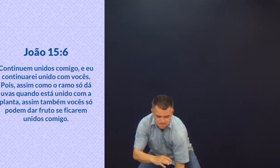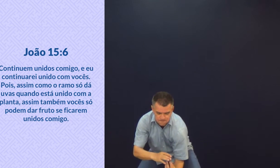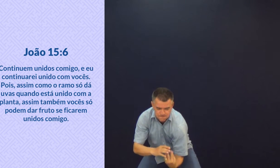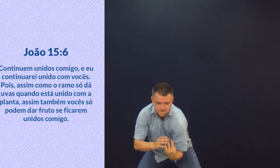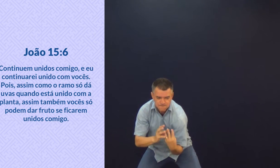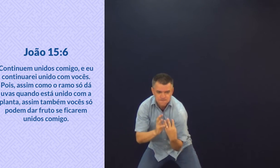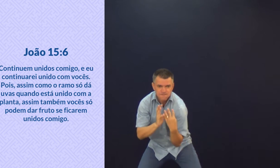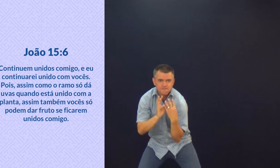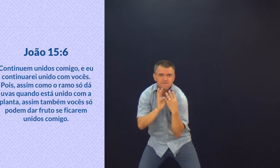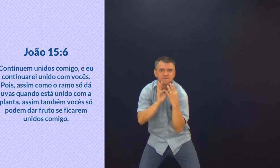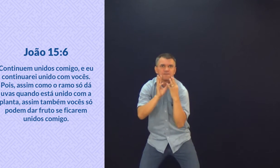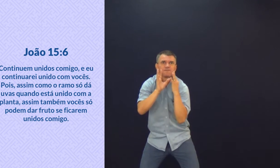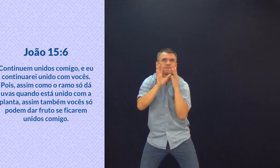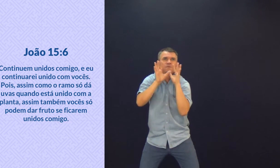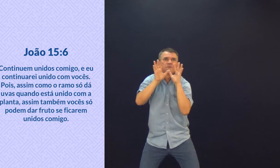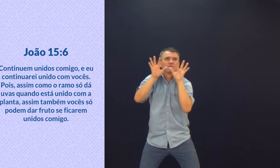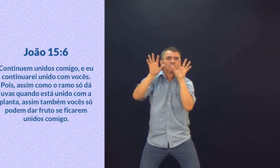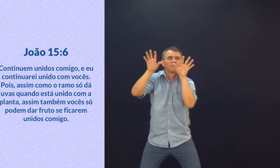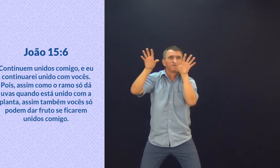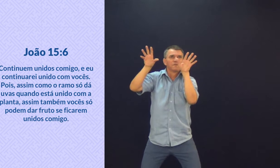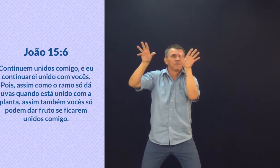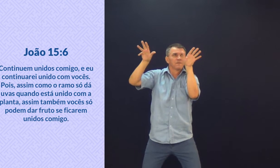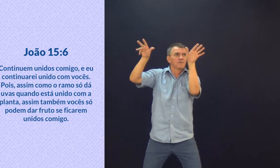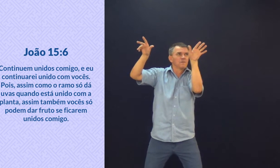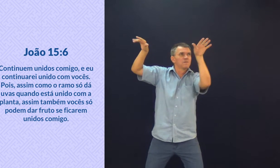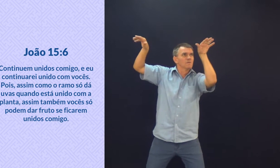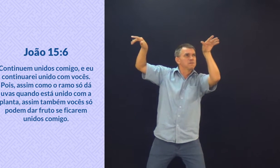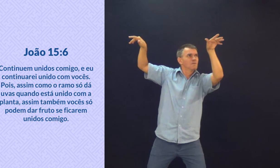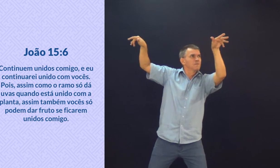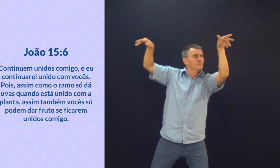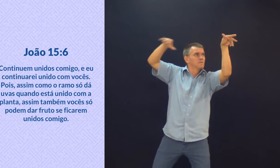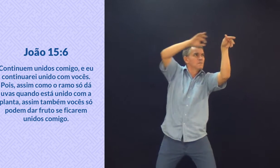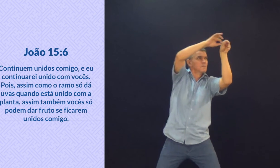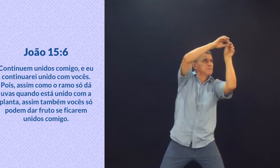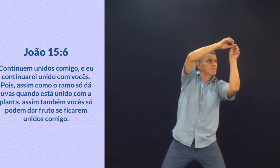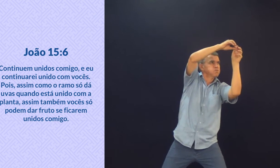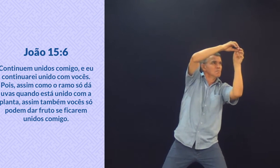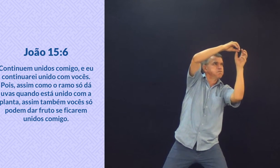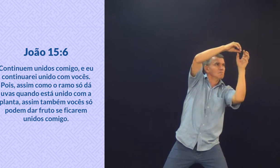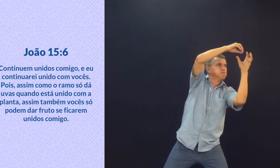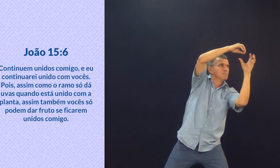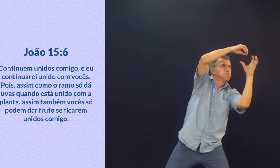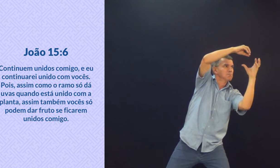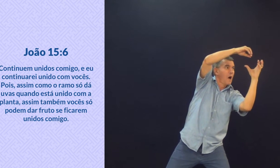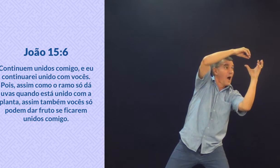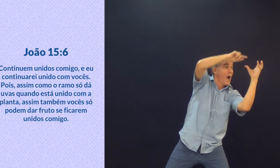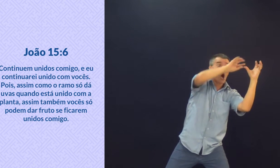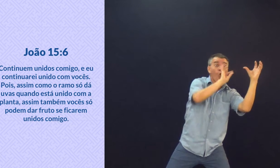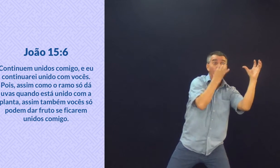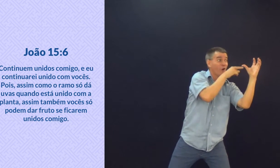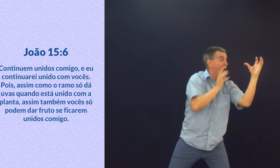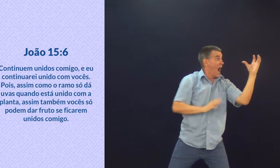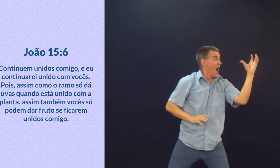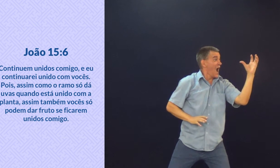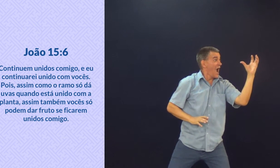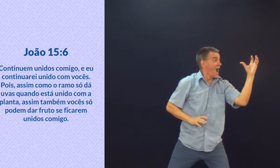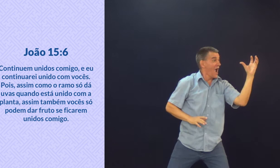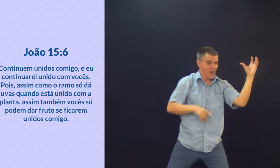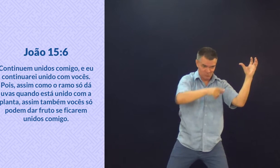colocar somente ela criar raízes começa a desabrochar a querer os galhos e vinhos frutas certo que no caso